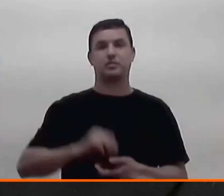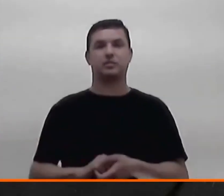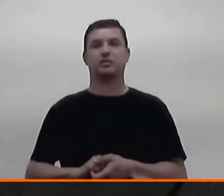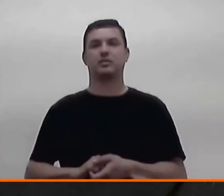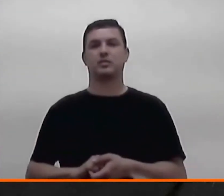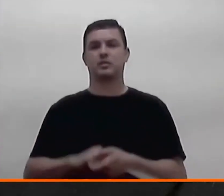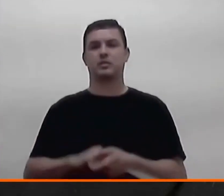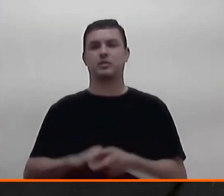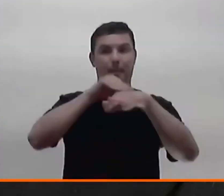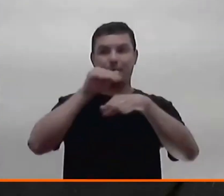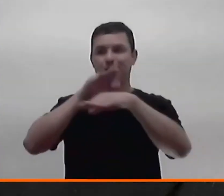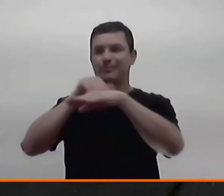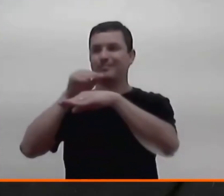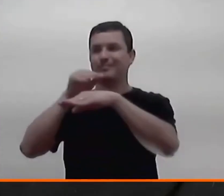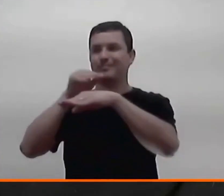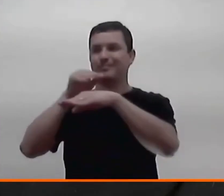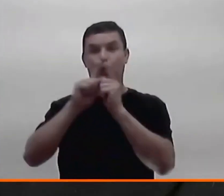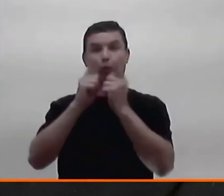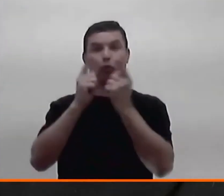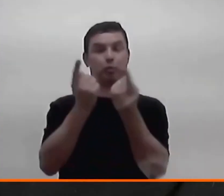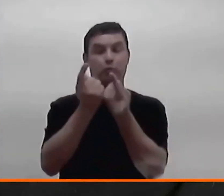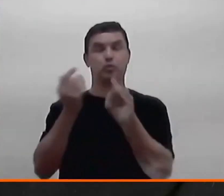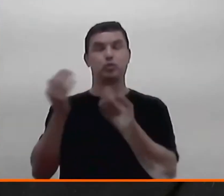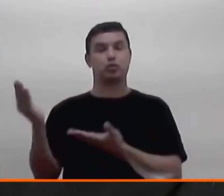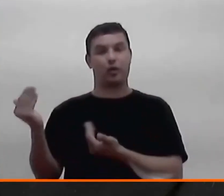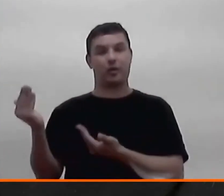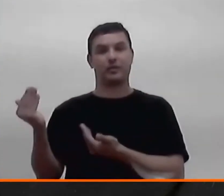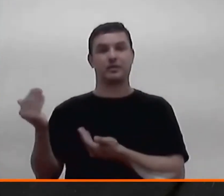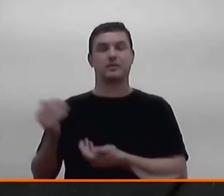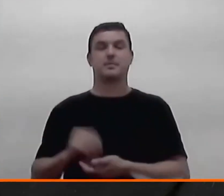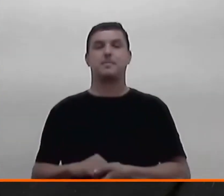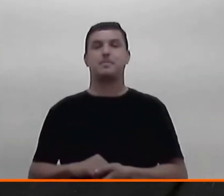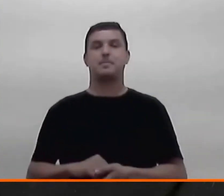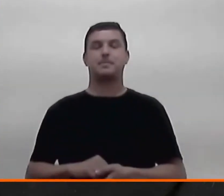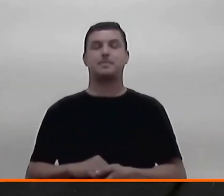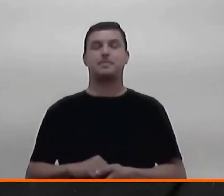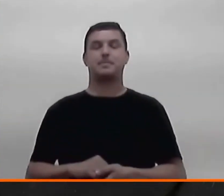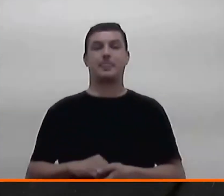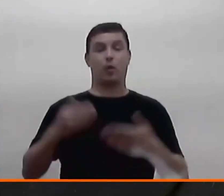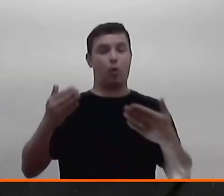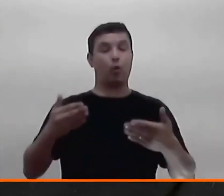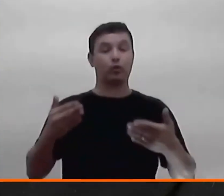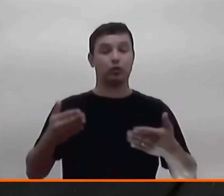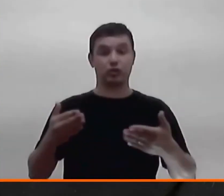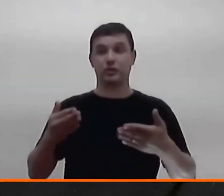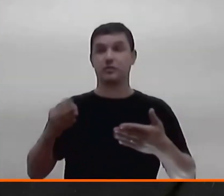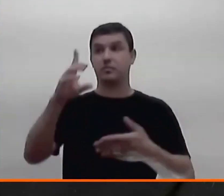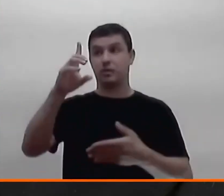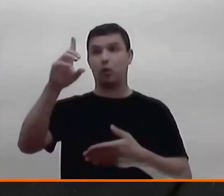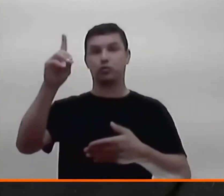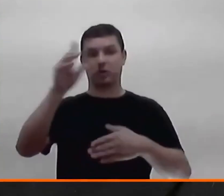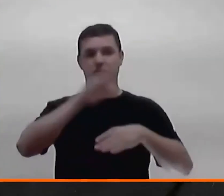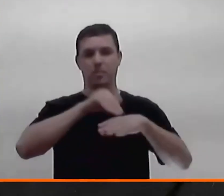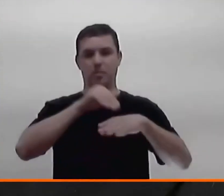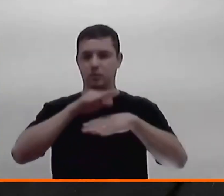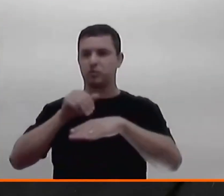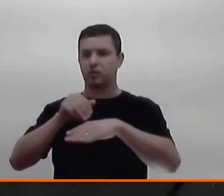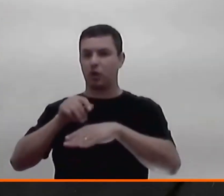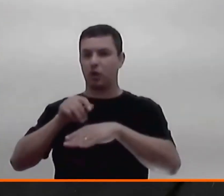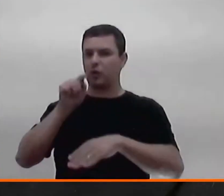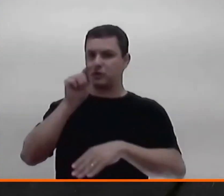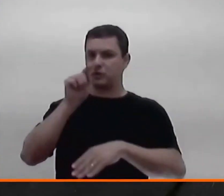convocação. Há um dia da convocação. Hoje é o dia da convocação. A conferência